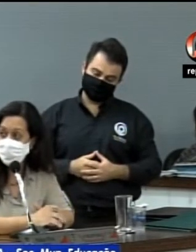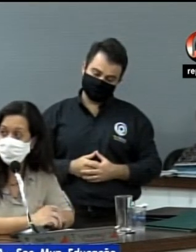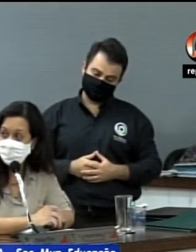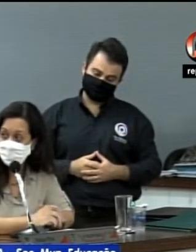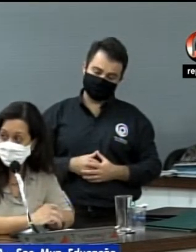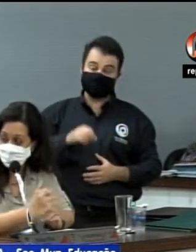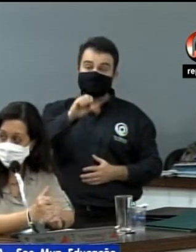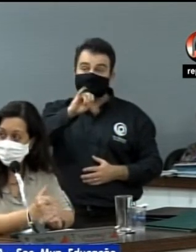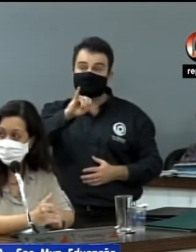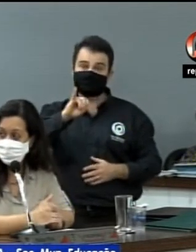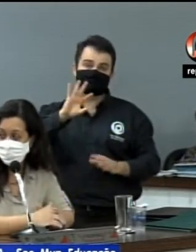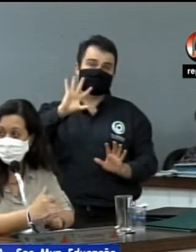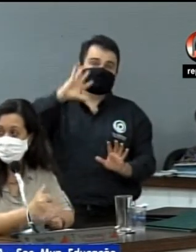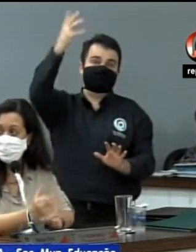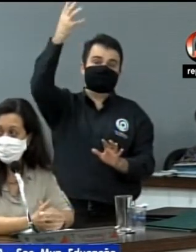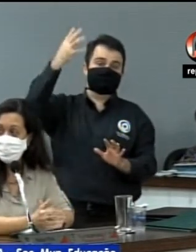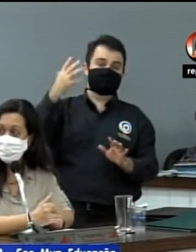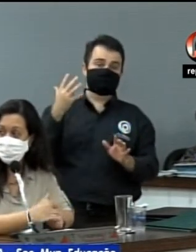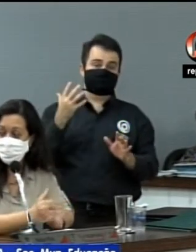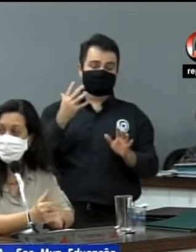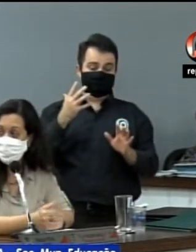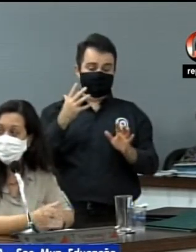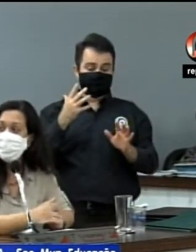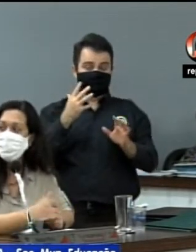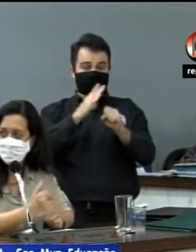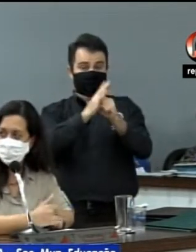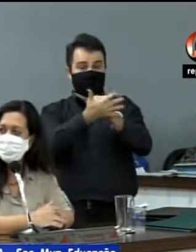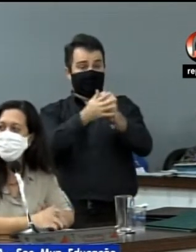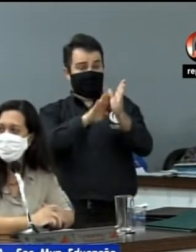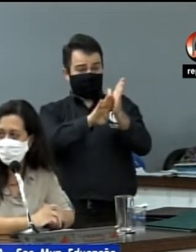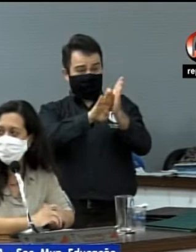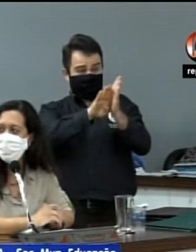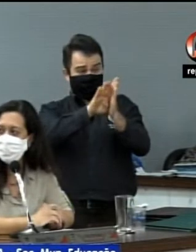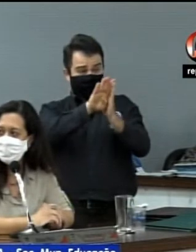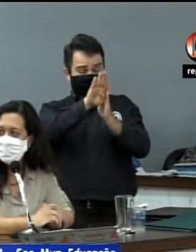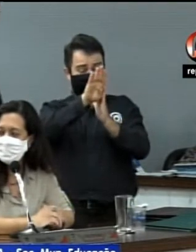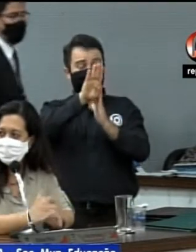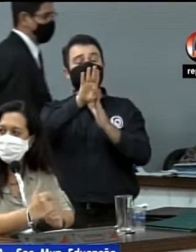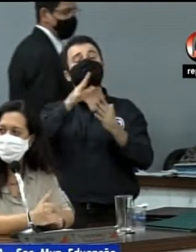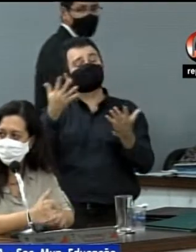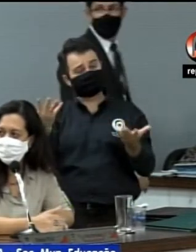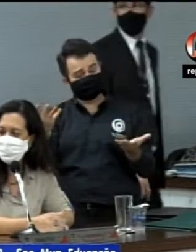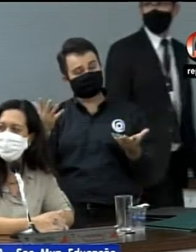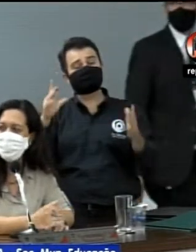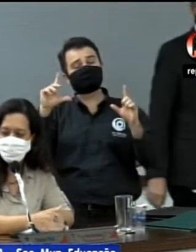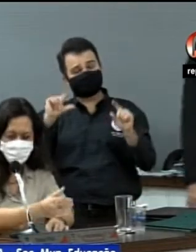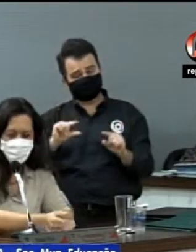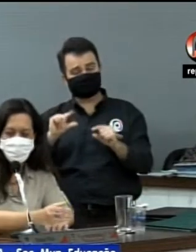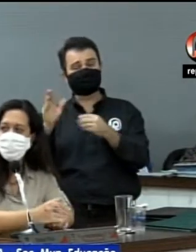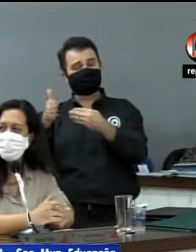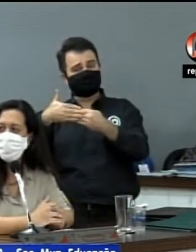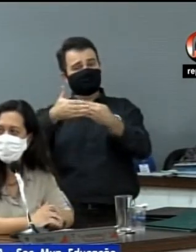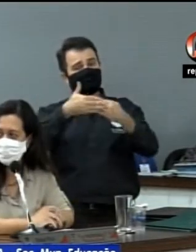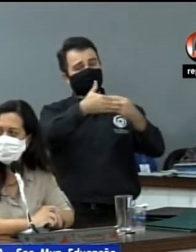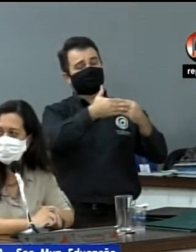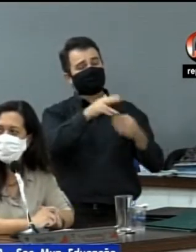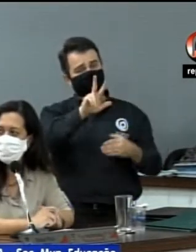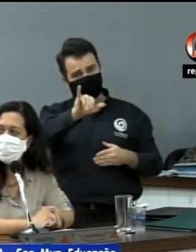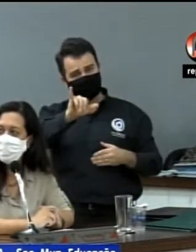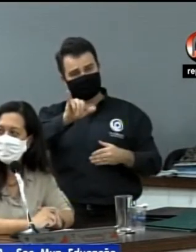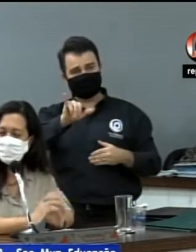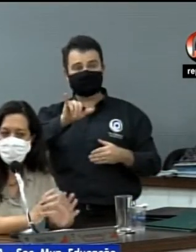recuar por uma situação da pandemia, nós vamos recuar. Se a gente tiver segurança para avançar, nós vamos